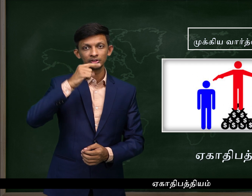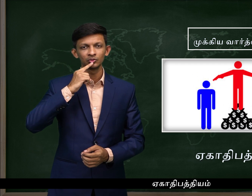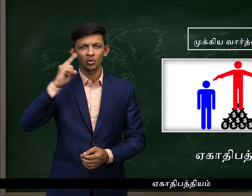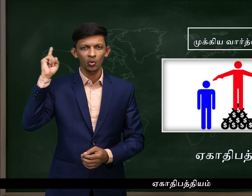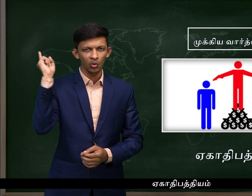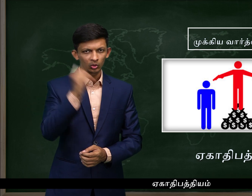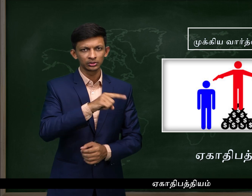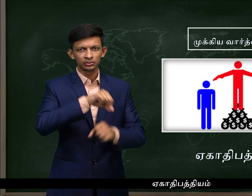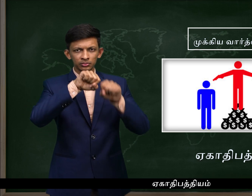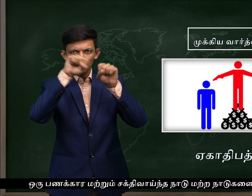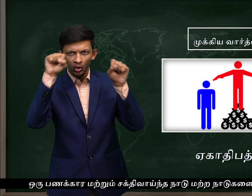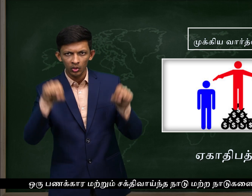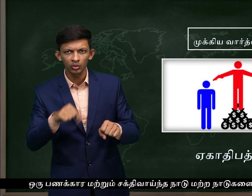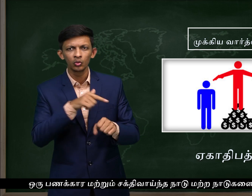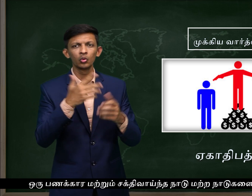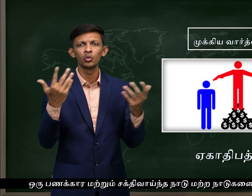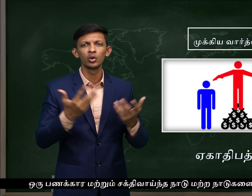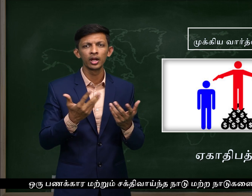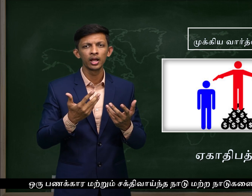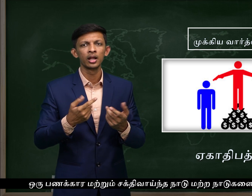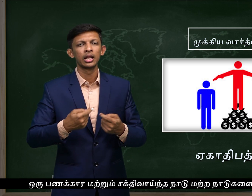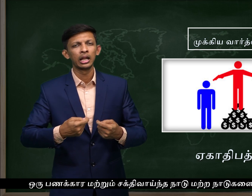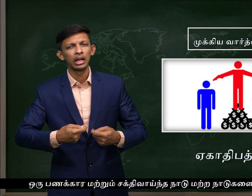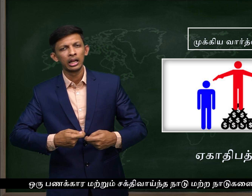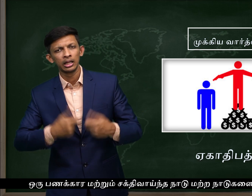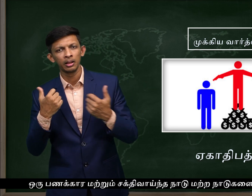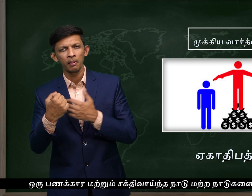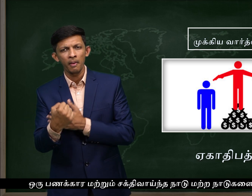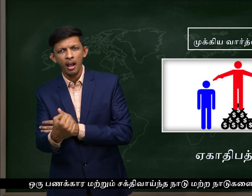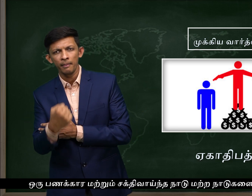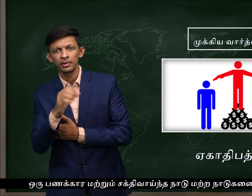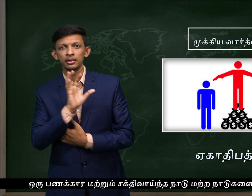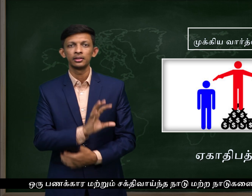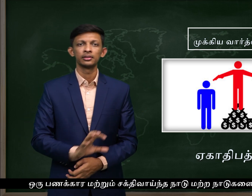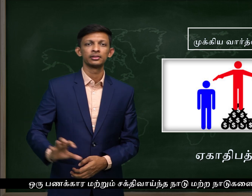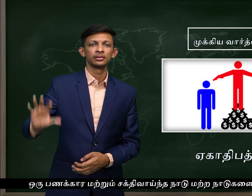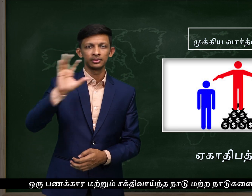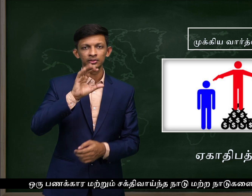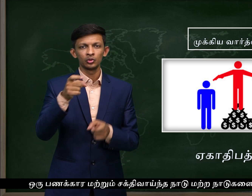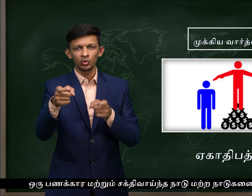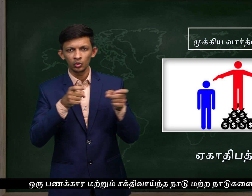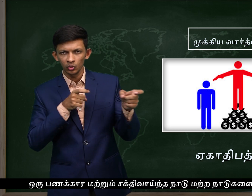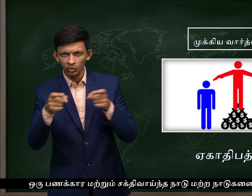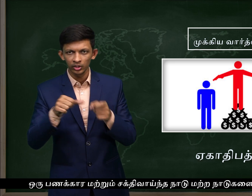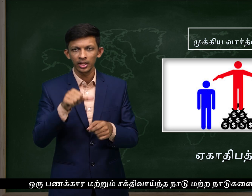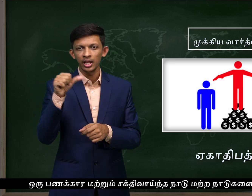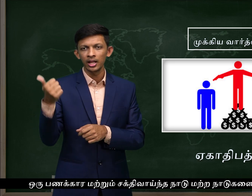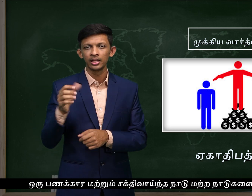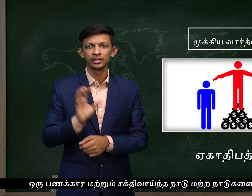ஏகாதிபத்தியம், ஒரு பணக்கார மற்றும் சக்தி வாய்ந்த நாடு மற்ற நாடுகளை கட்டுப்படுத்தும்